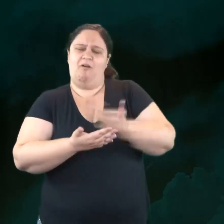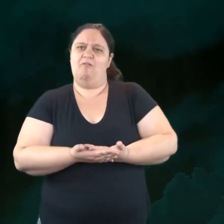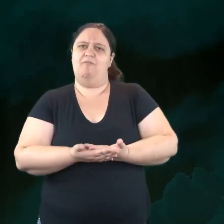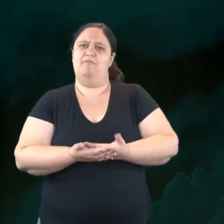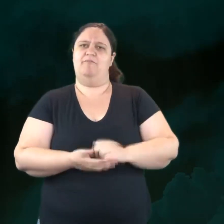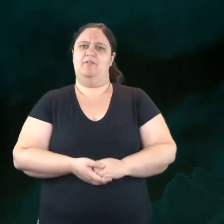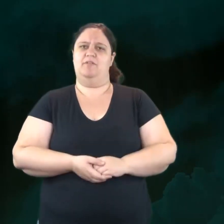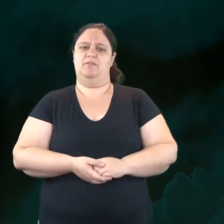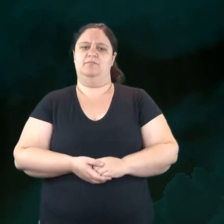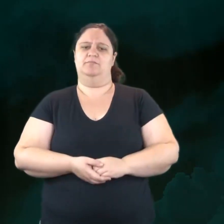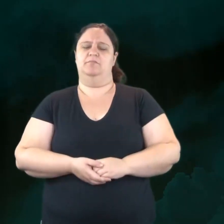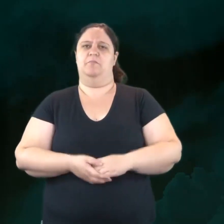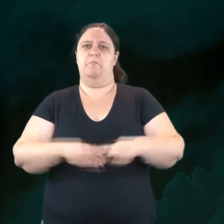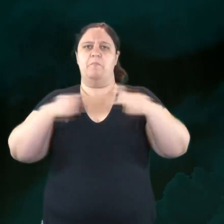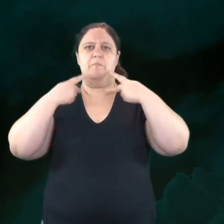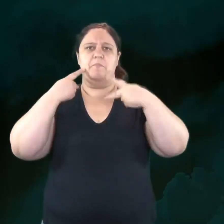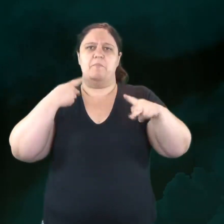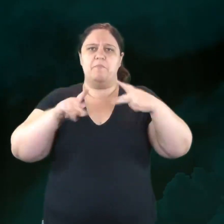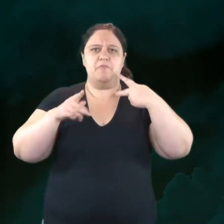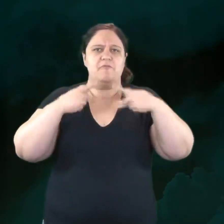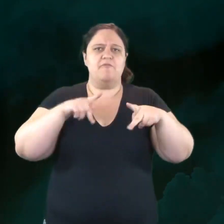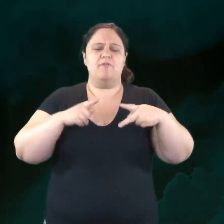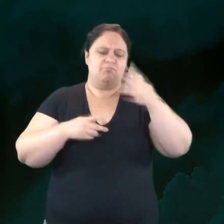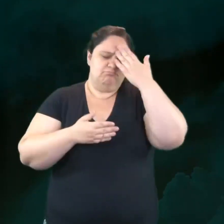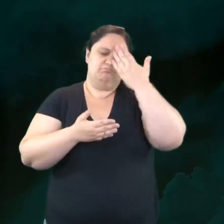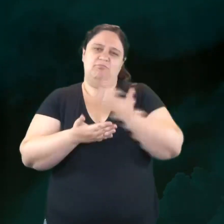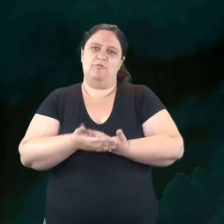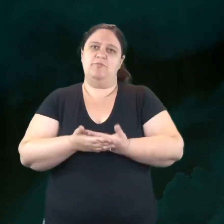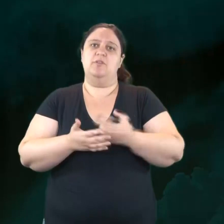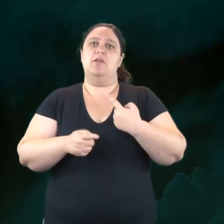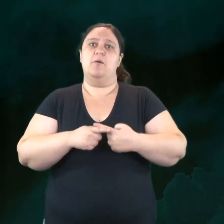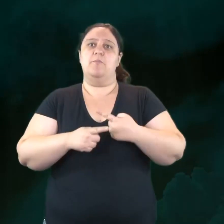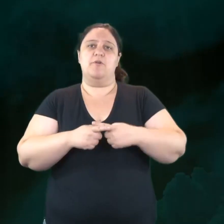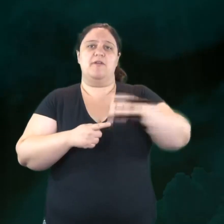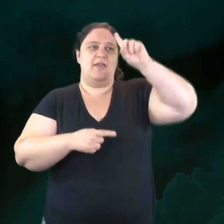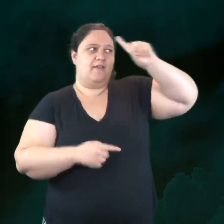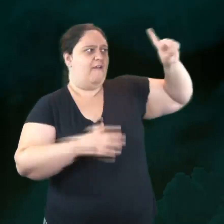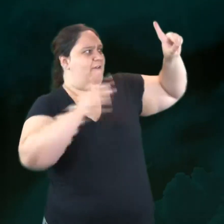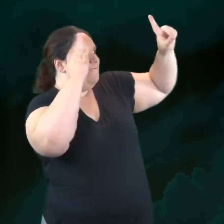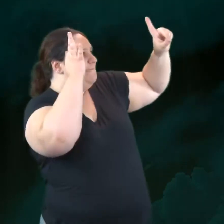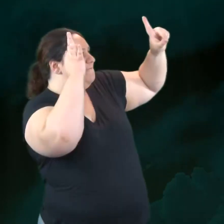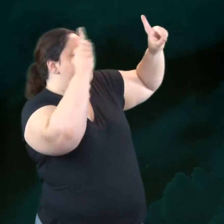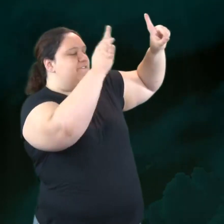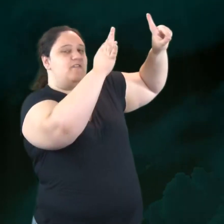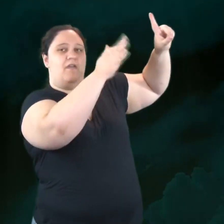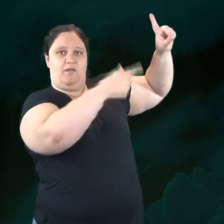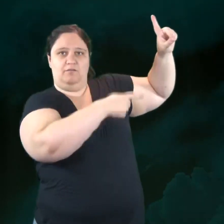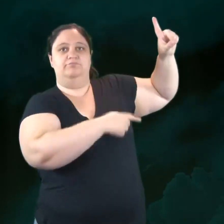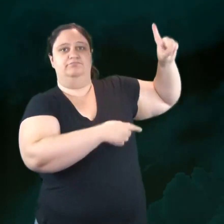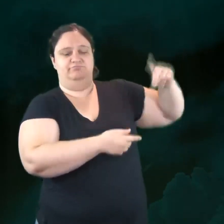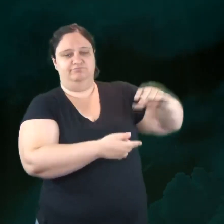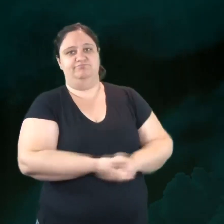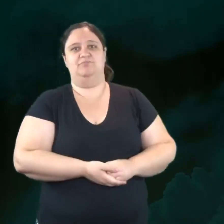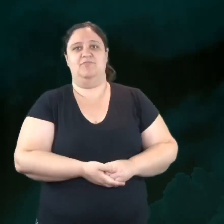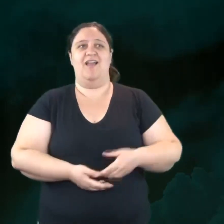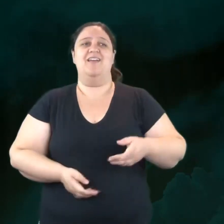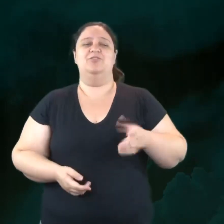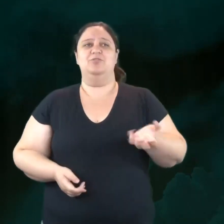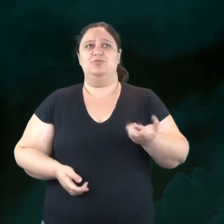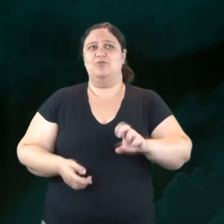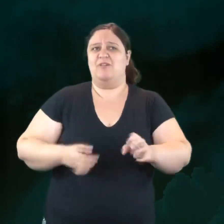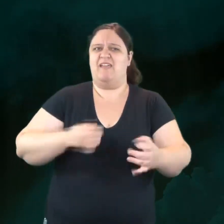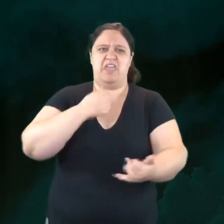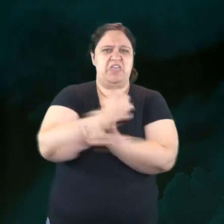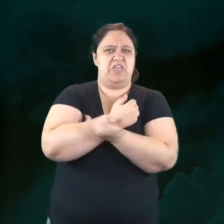profetas, porque eles estão procurando ser fiéis a Deus. Eles não estão fazendo isso nem com coração de engano, nem